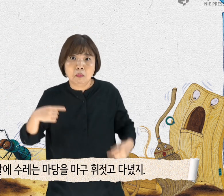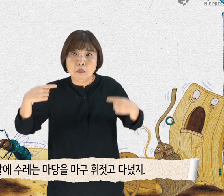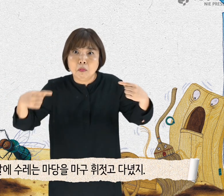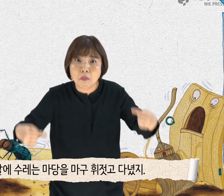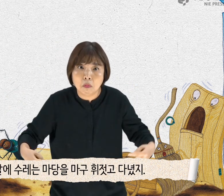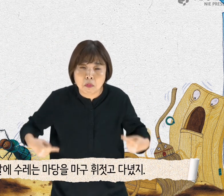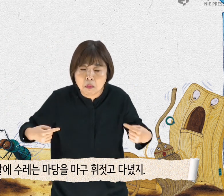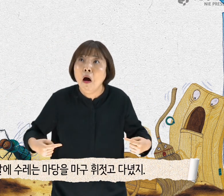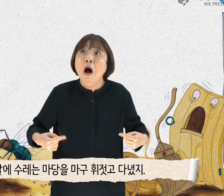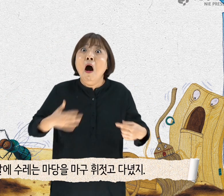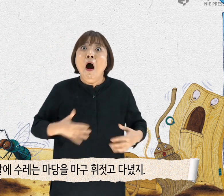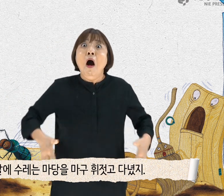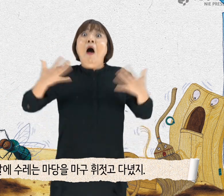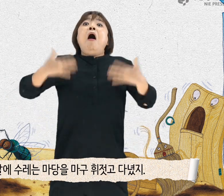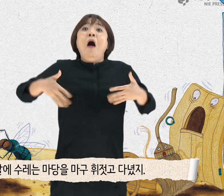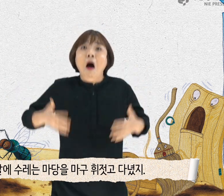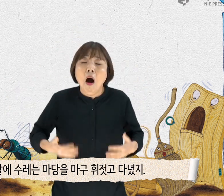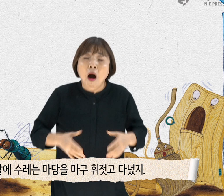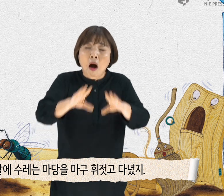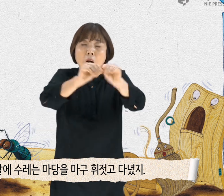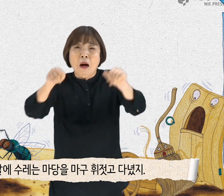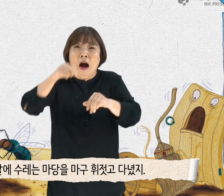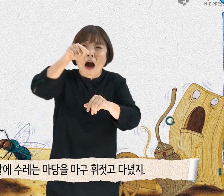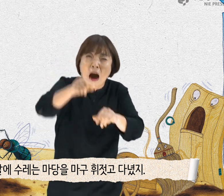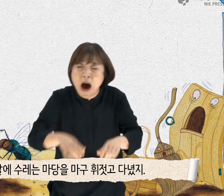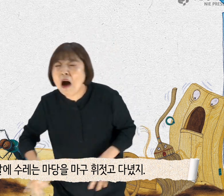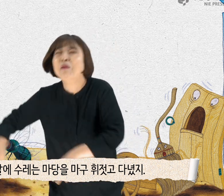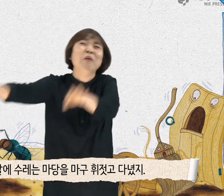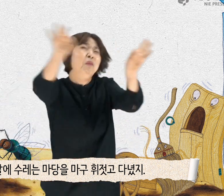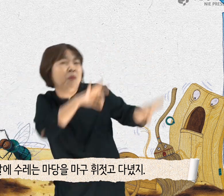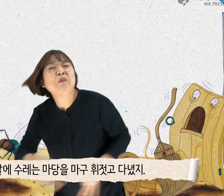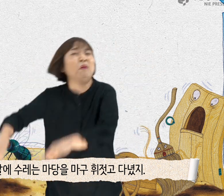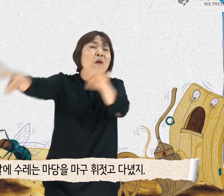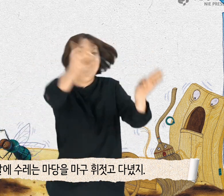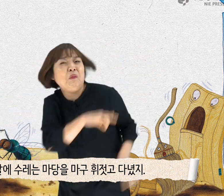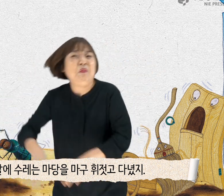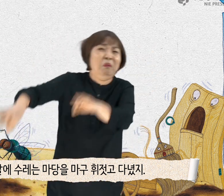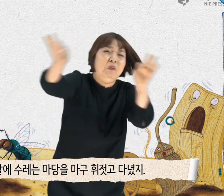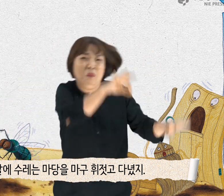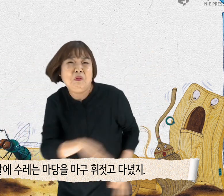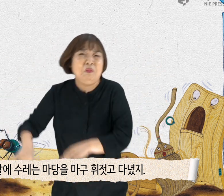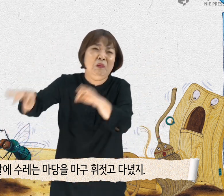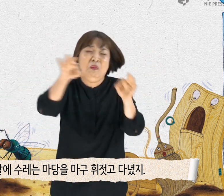그 말에 수레는 마당을 마구 휘젓고 다녔지.